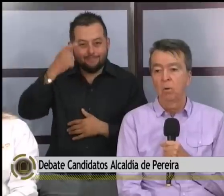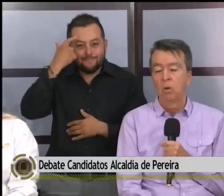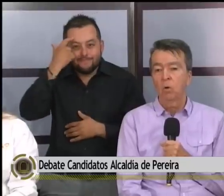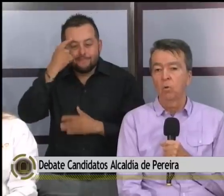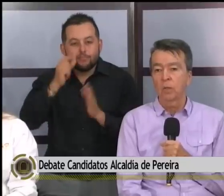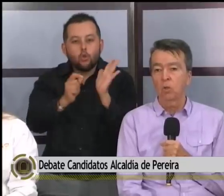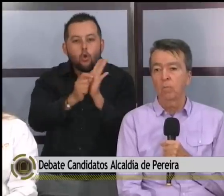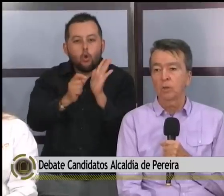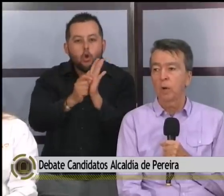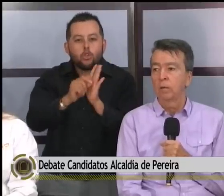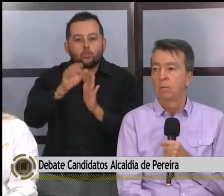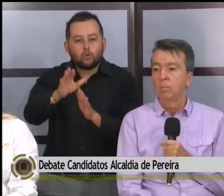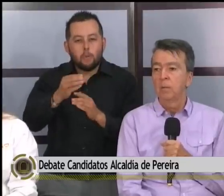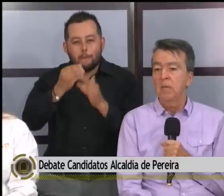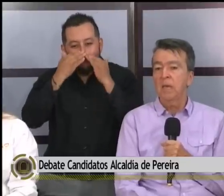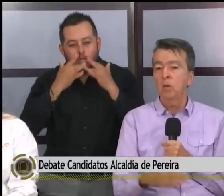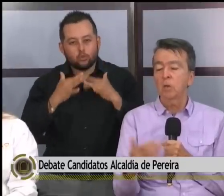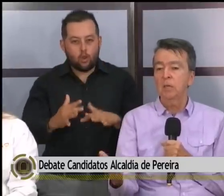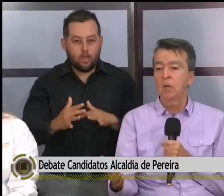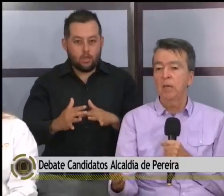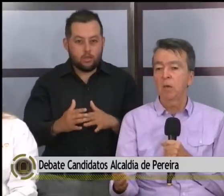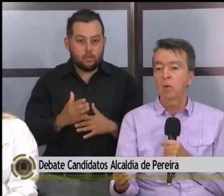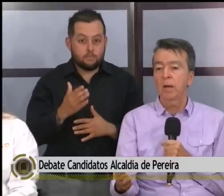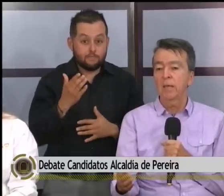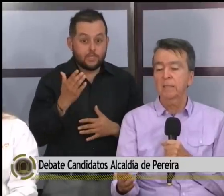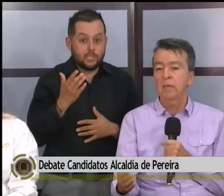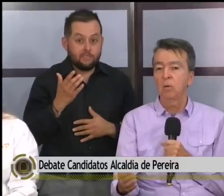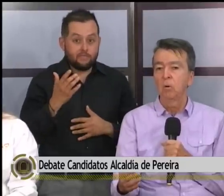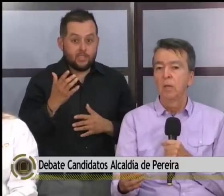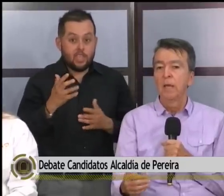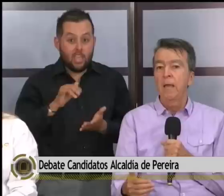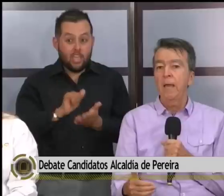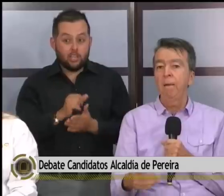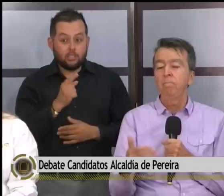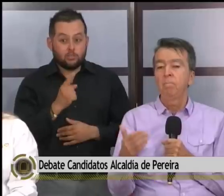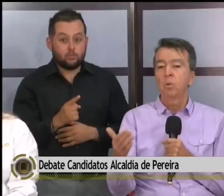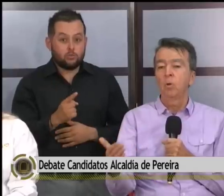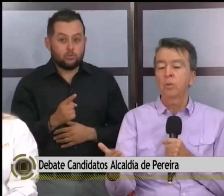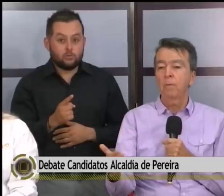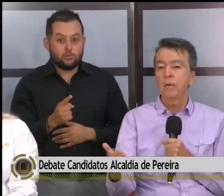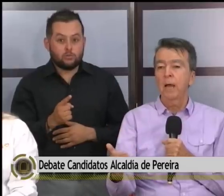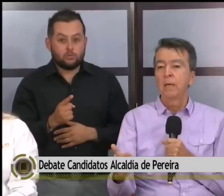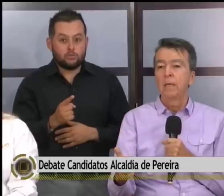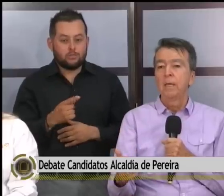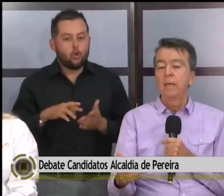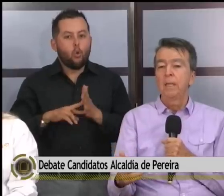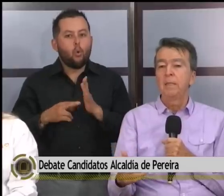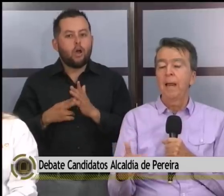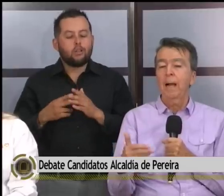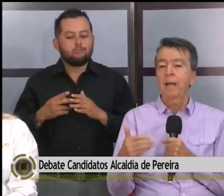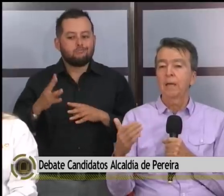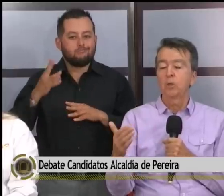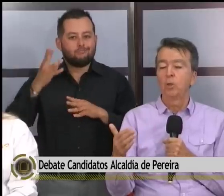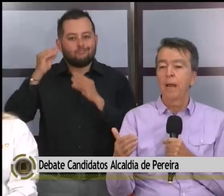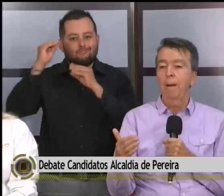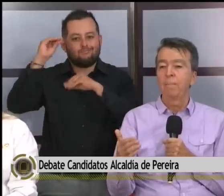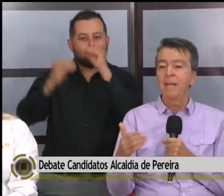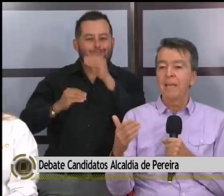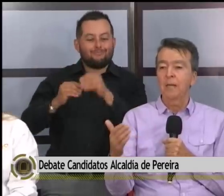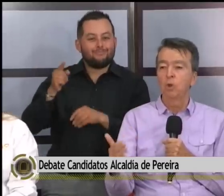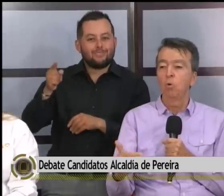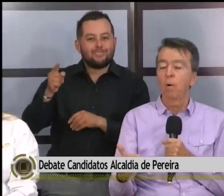denominado contratos basura, y que ello, haya sido en contravía de la creación,